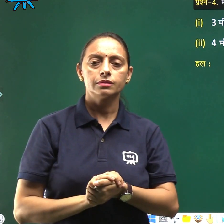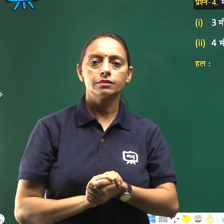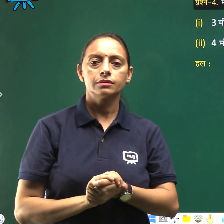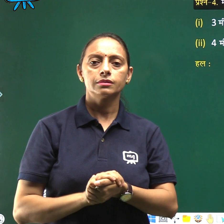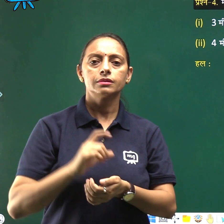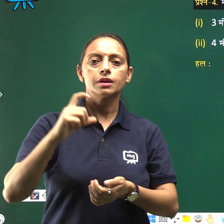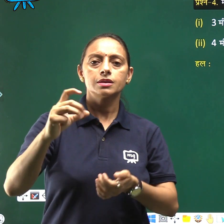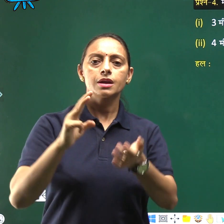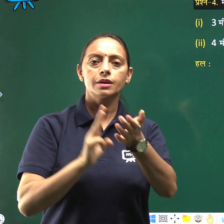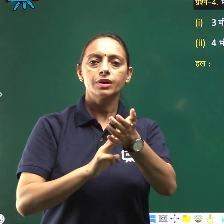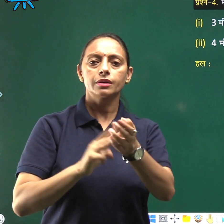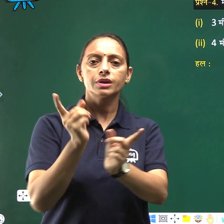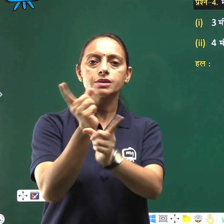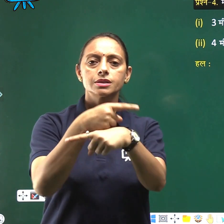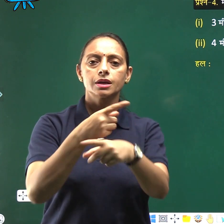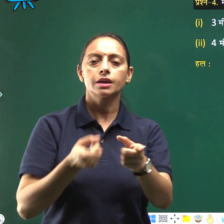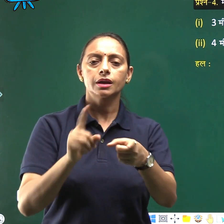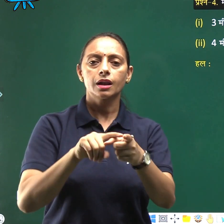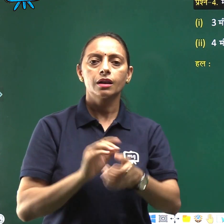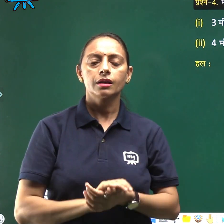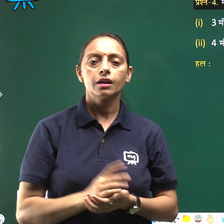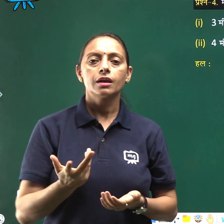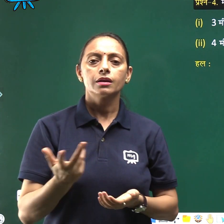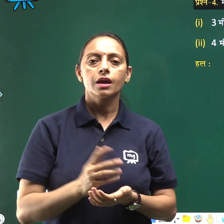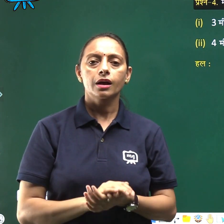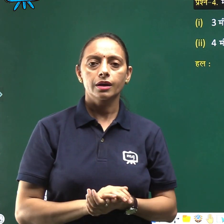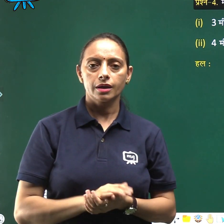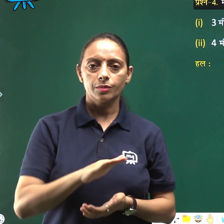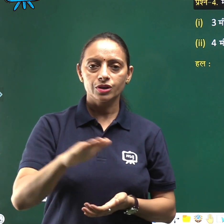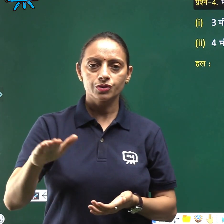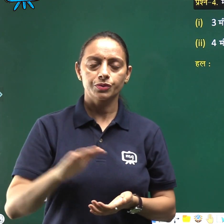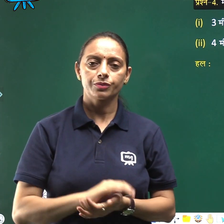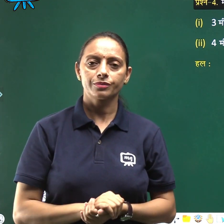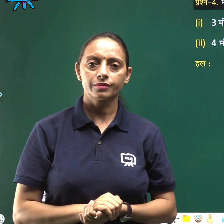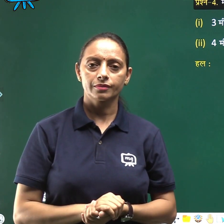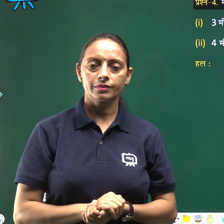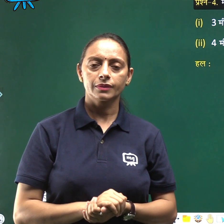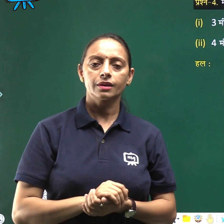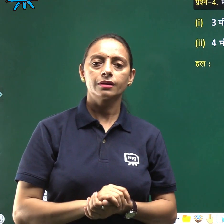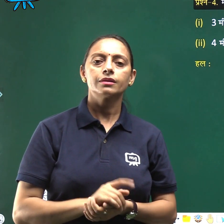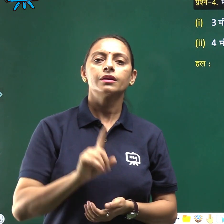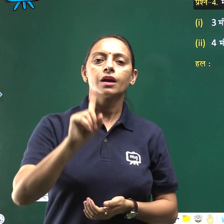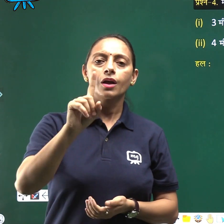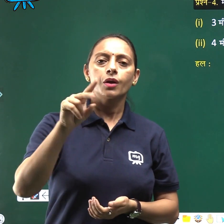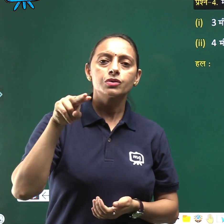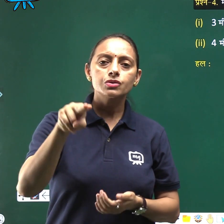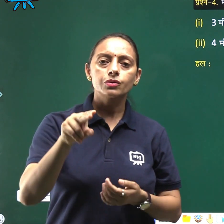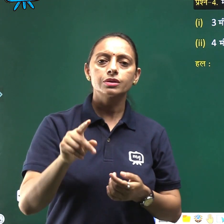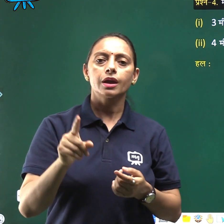सेंटीमीटर में बदलने के लिए हम क्या करेंगे बच्चों? 100 से गुना